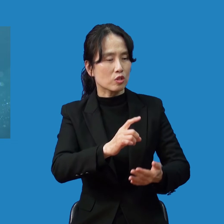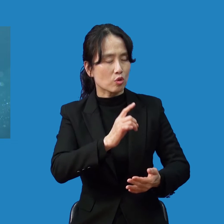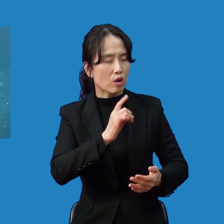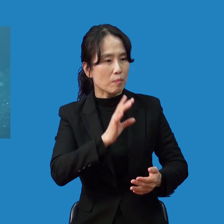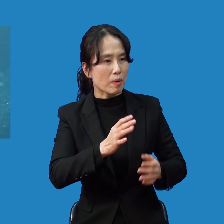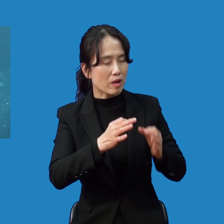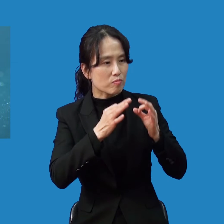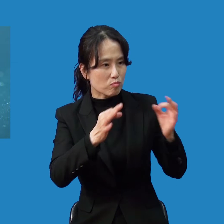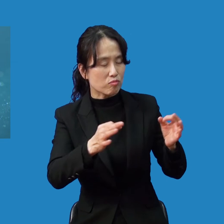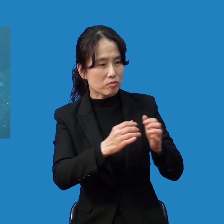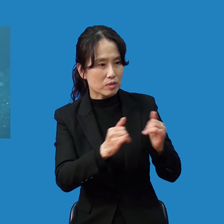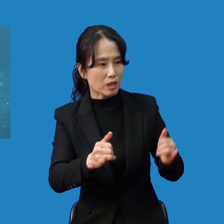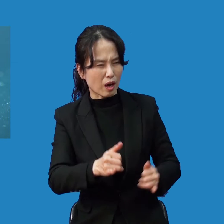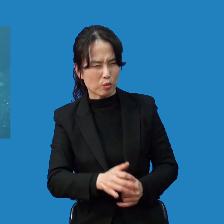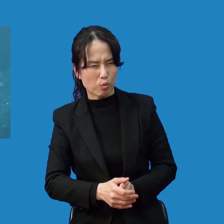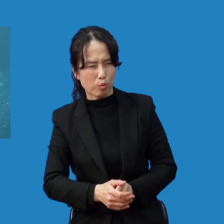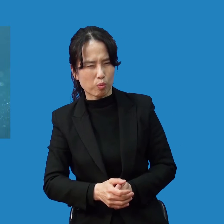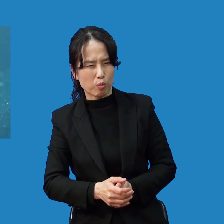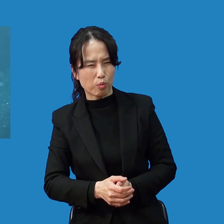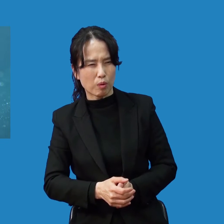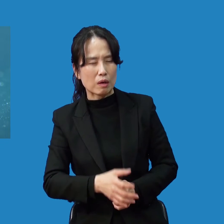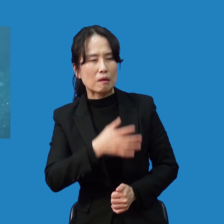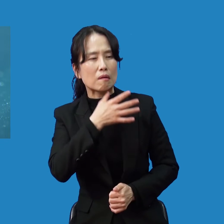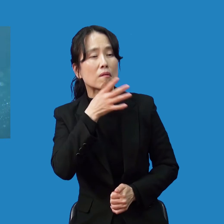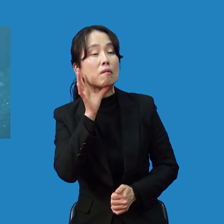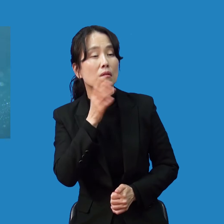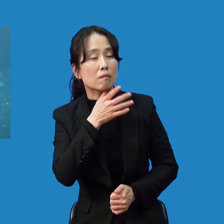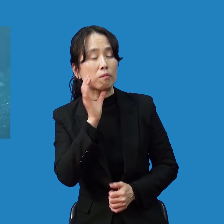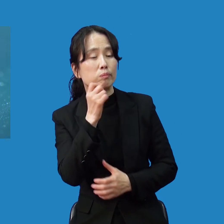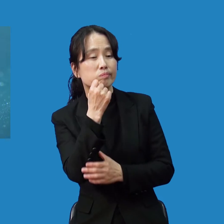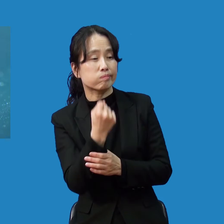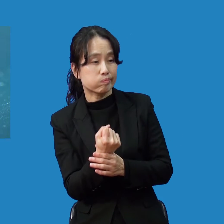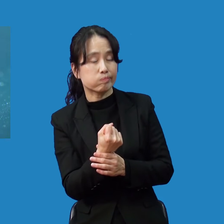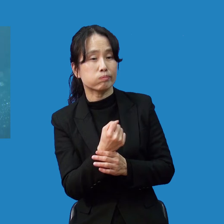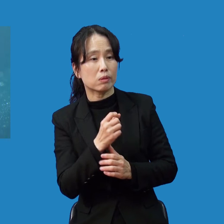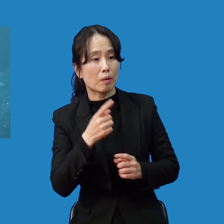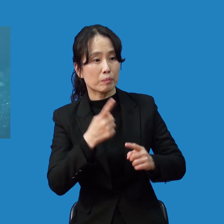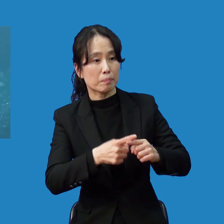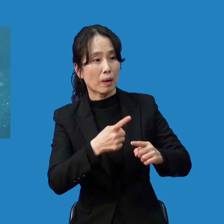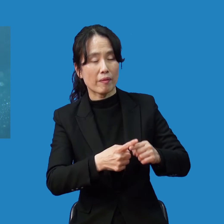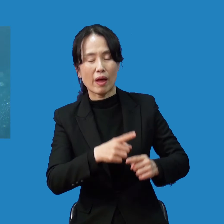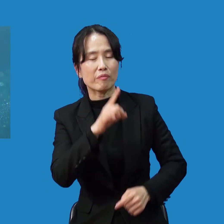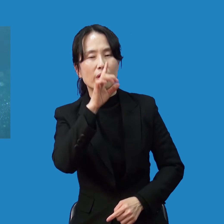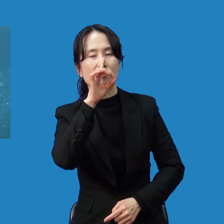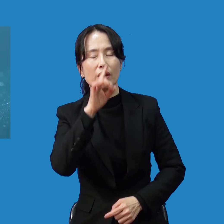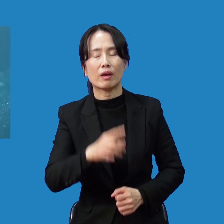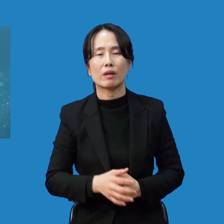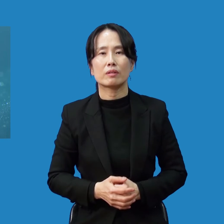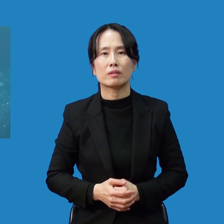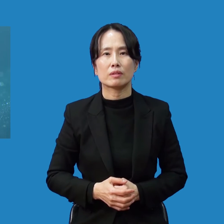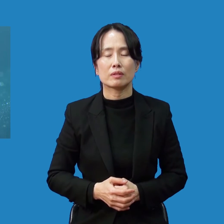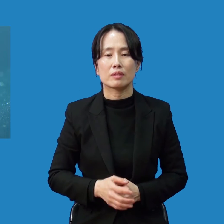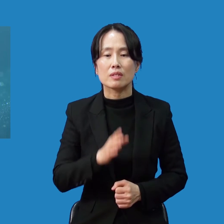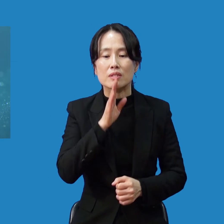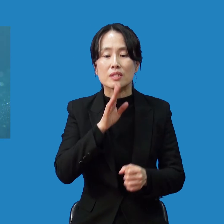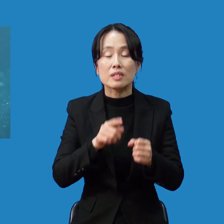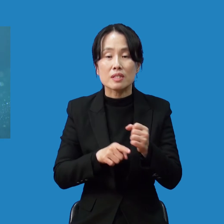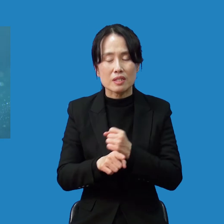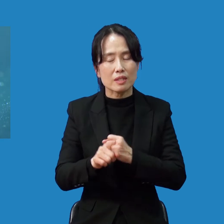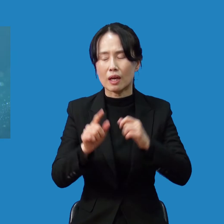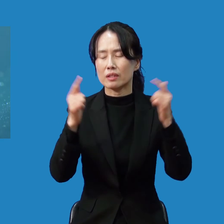아이고 구닥다리다, 그렇게 비판해서도 안 됩니다. 그런 문제는 진리에 속한 문제가